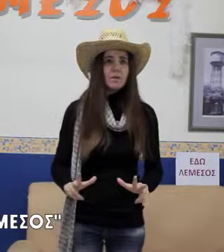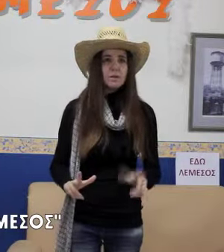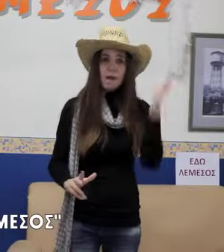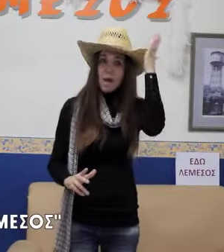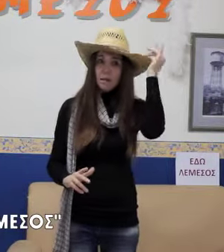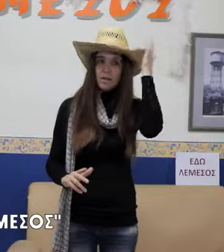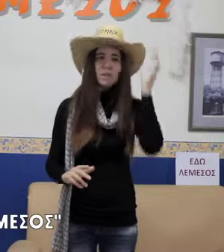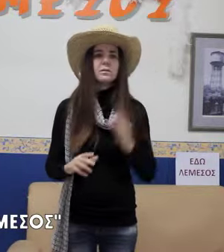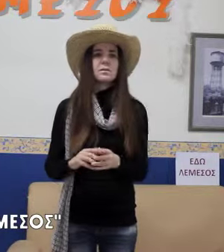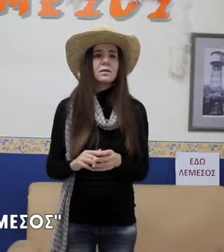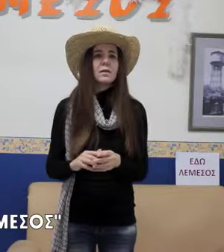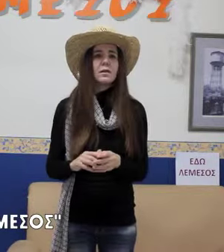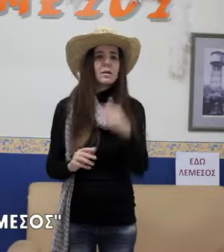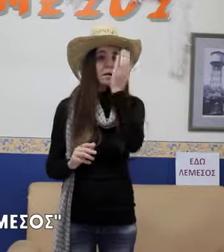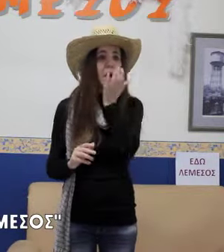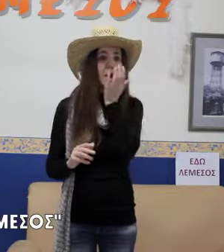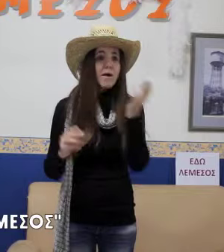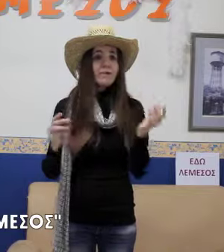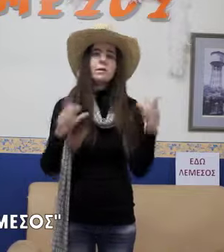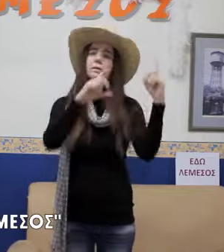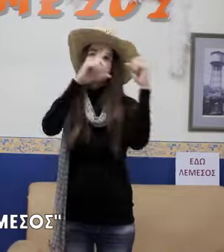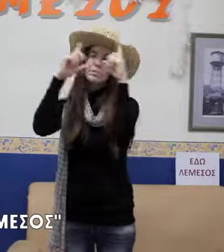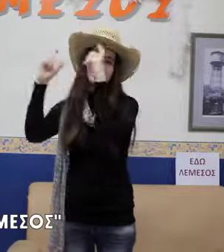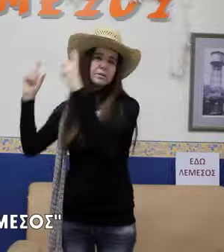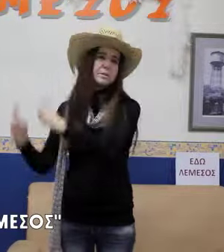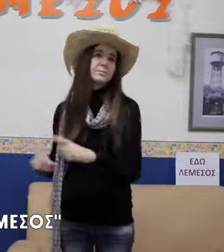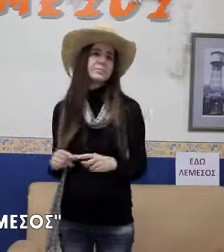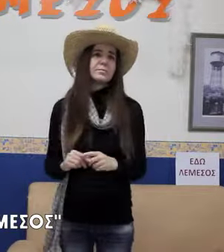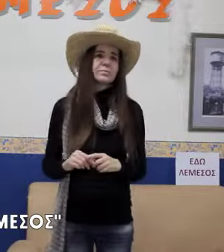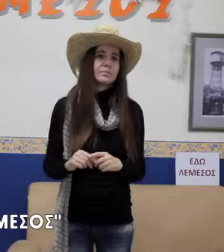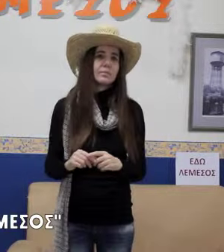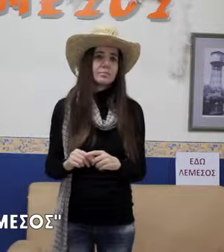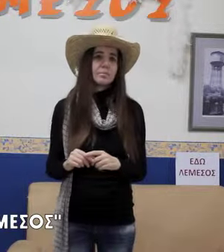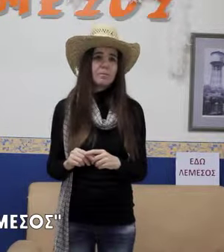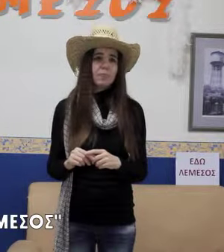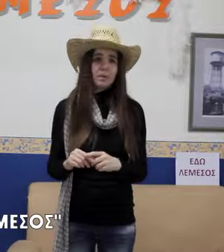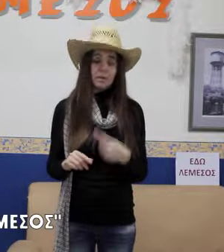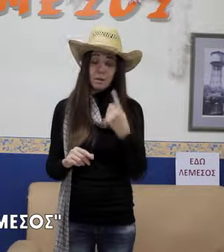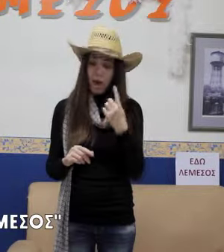έκθεση καρναβαλίστικης φωτογραφίας, έργα των μαθητών